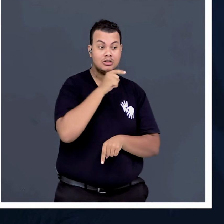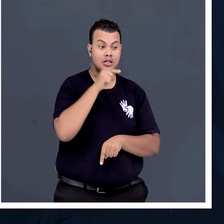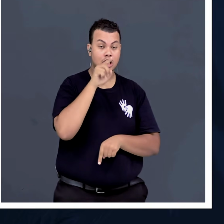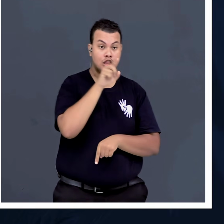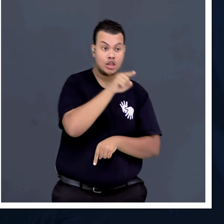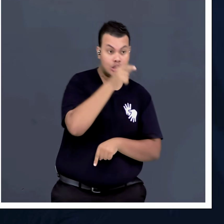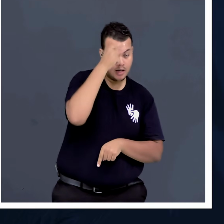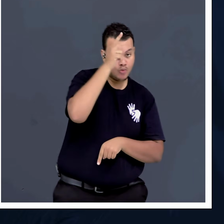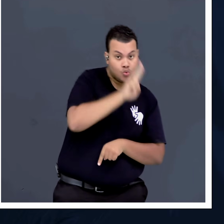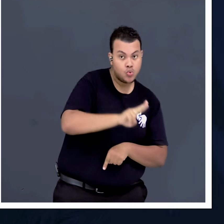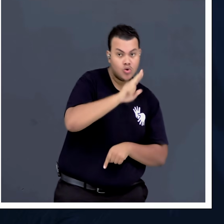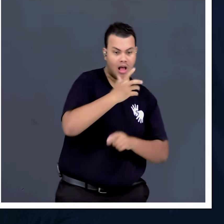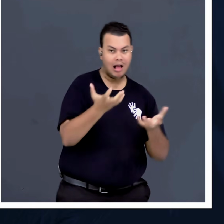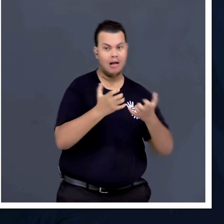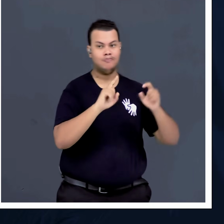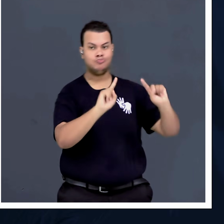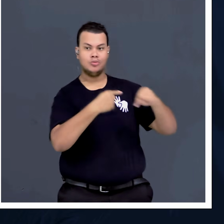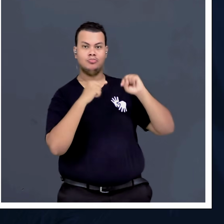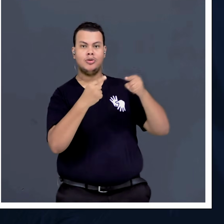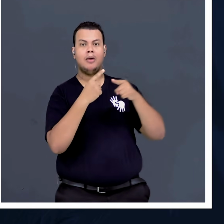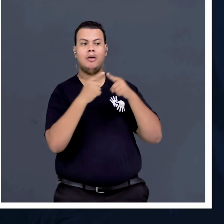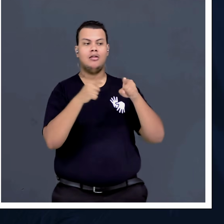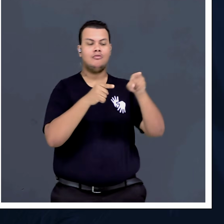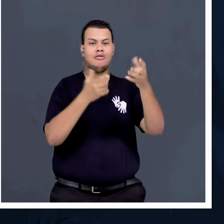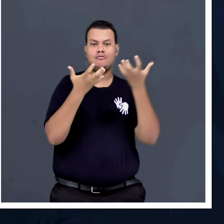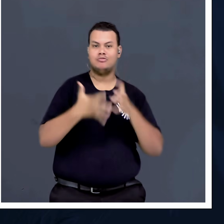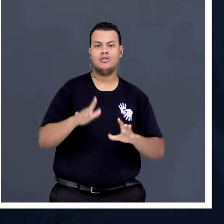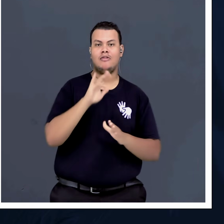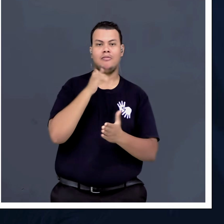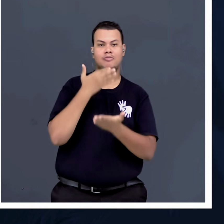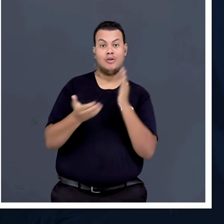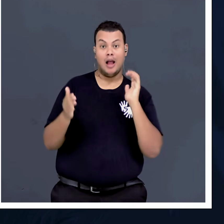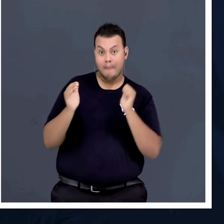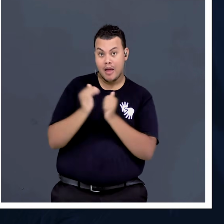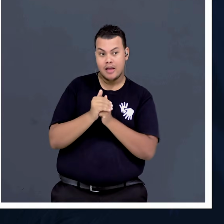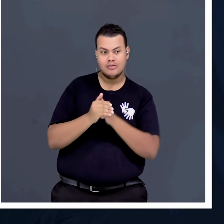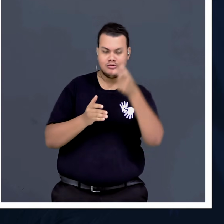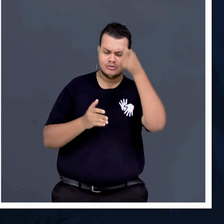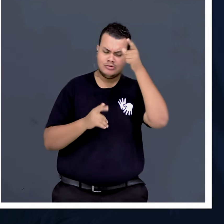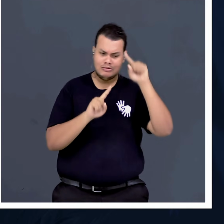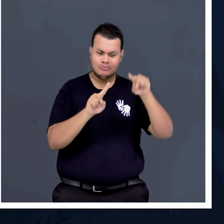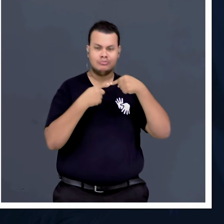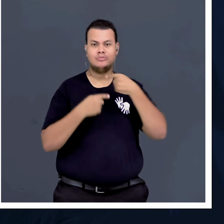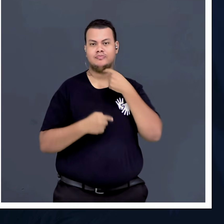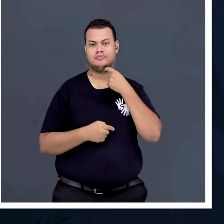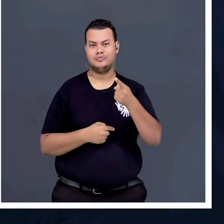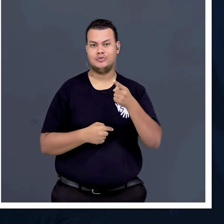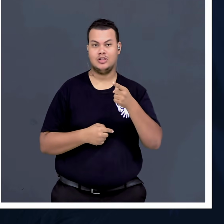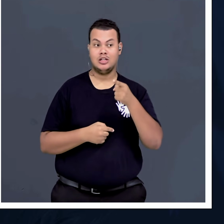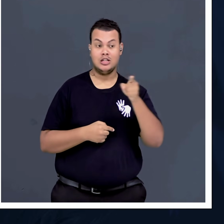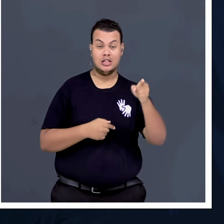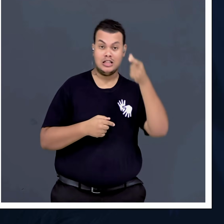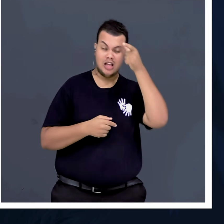usa para tentar nos oprimir, mas ele não vai conseguir. Amém? Ele não consegue nos oprimir. Ele já está